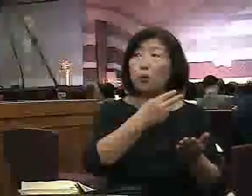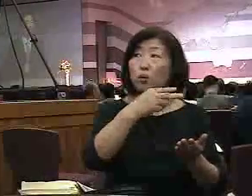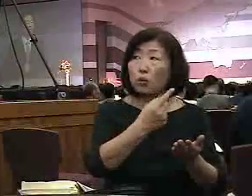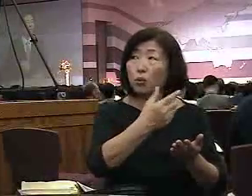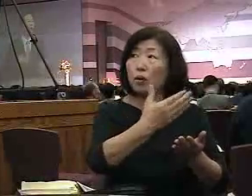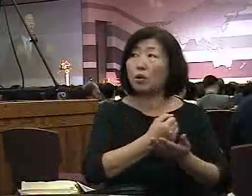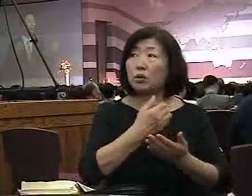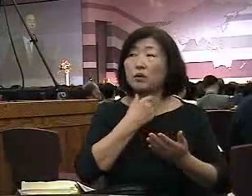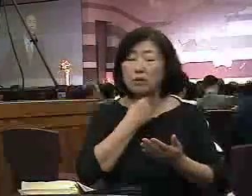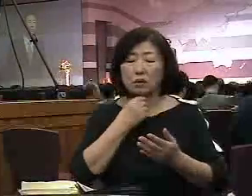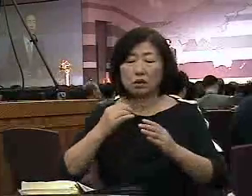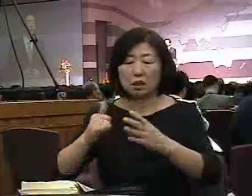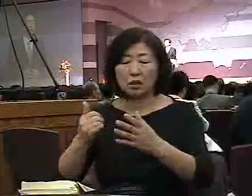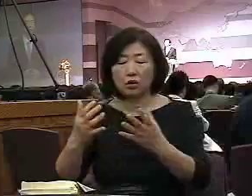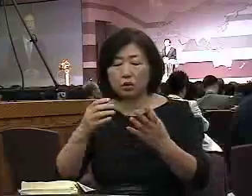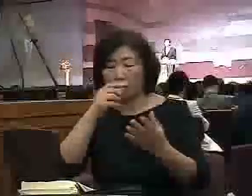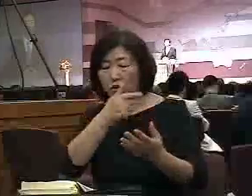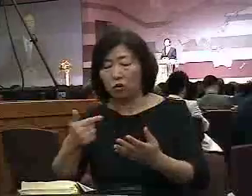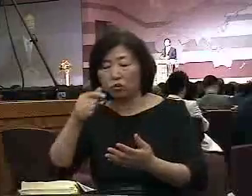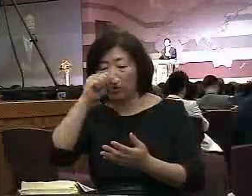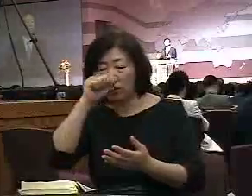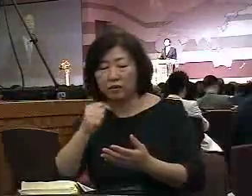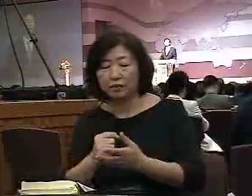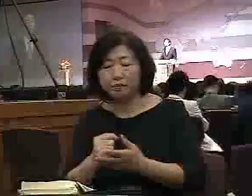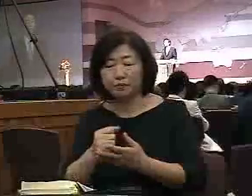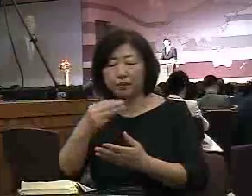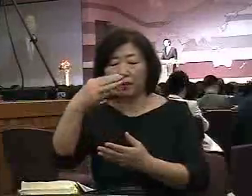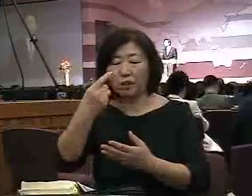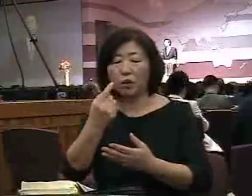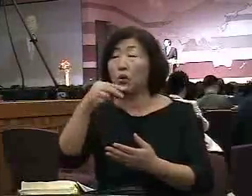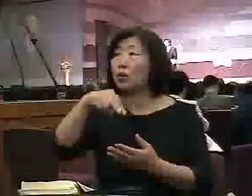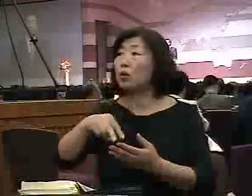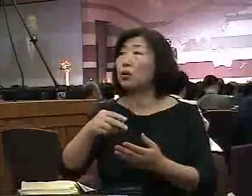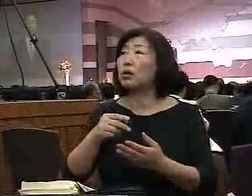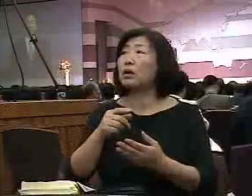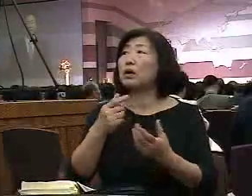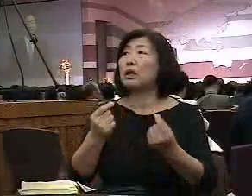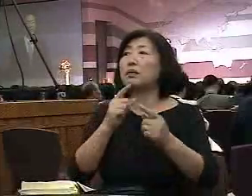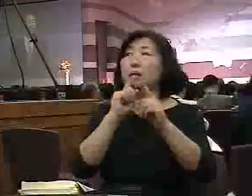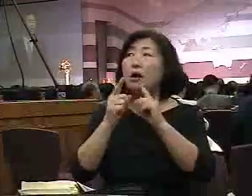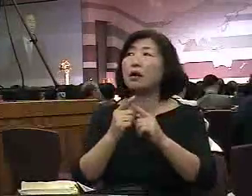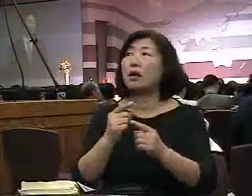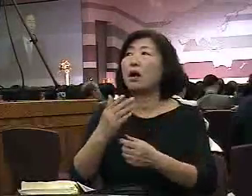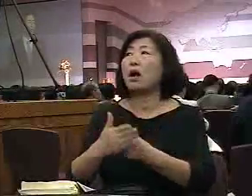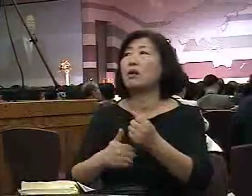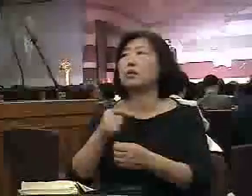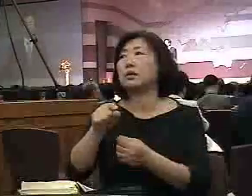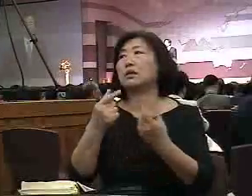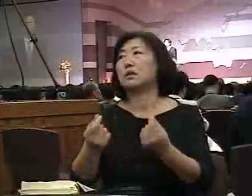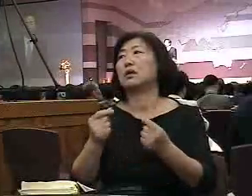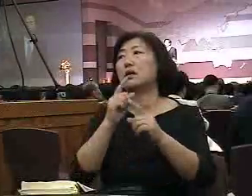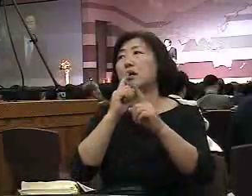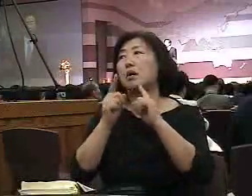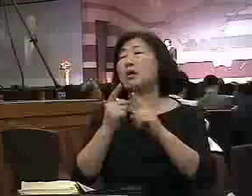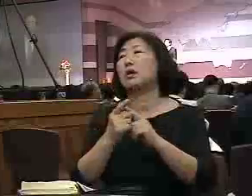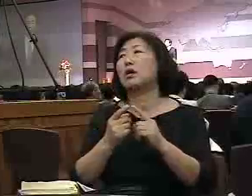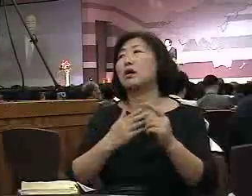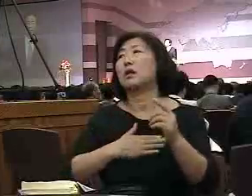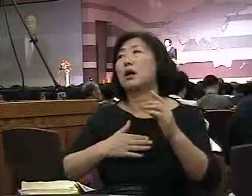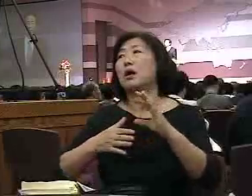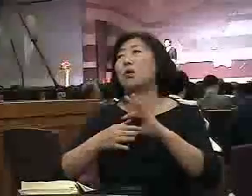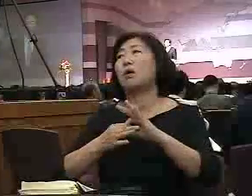하나님도 좋은데 세상도 너무 좋은 거예요. 그래서 롯 같은 사람은 어떻게 말하는지 아세요? 하나님이 이렇게 말씀하세요.